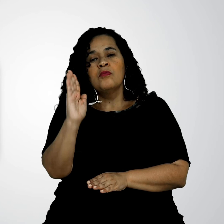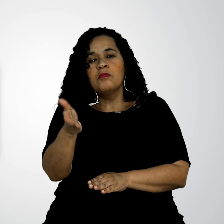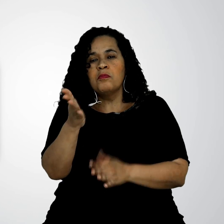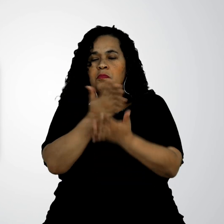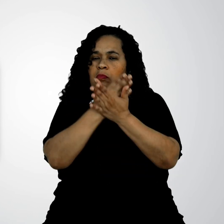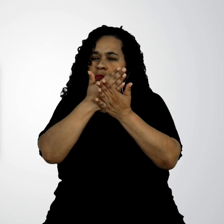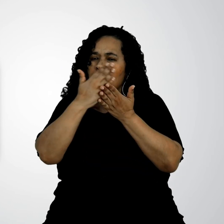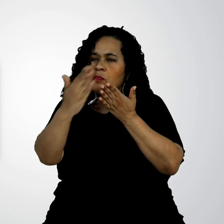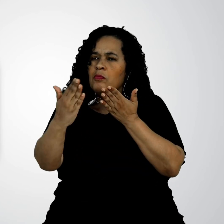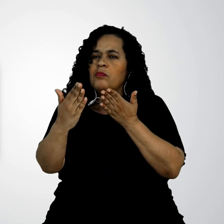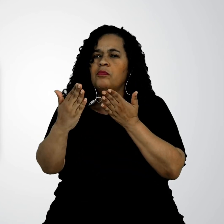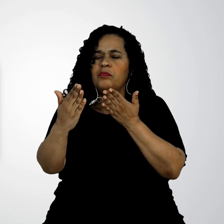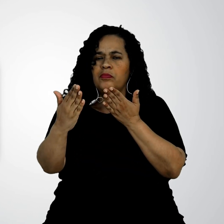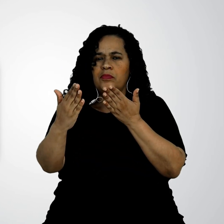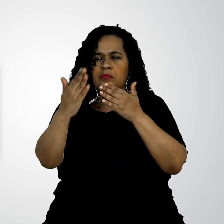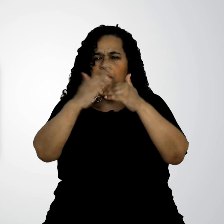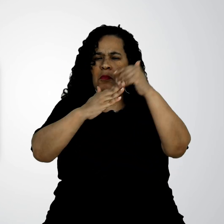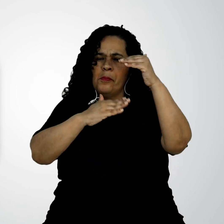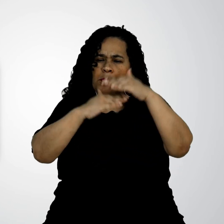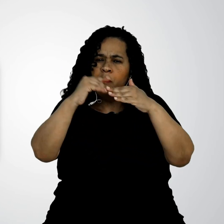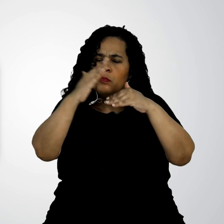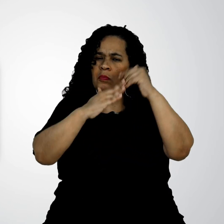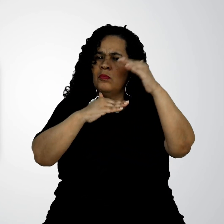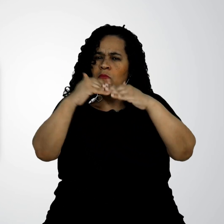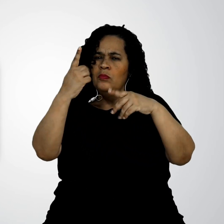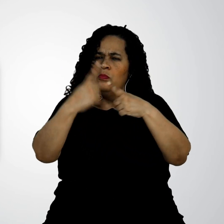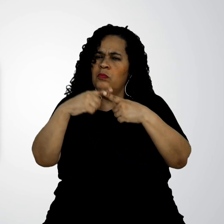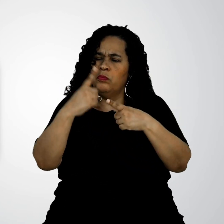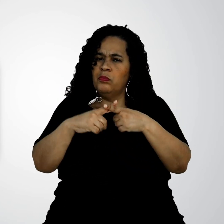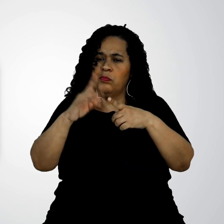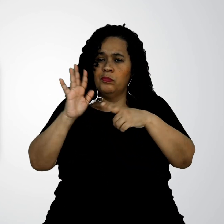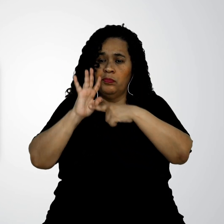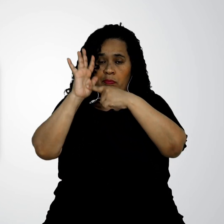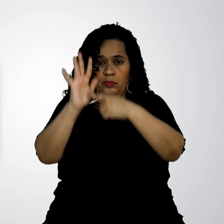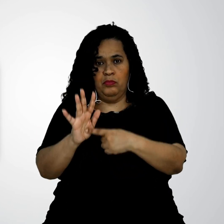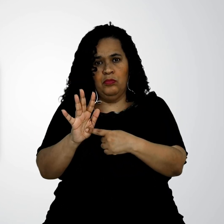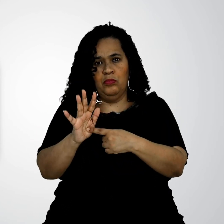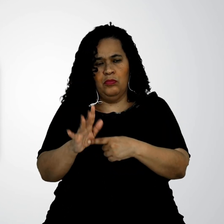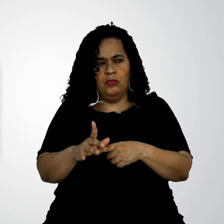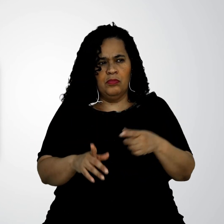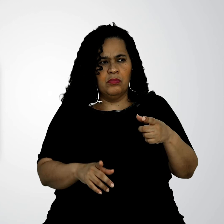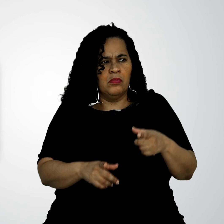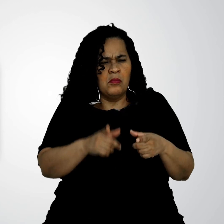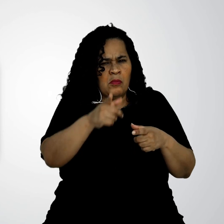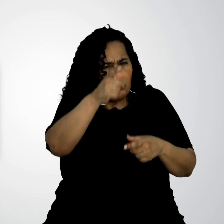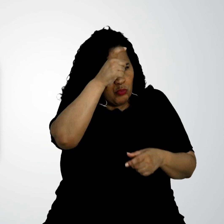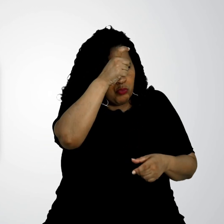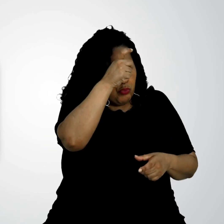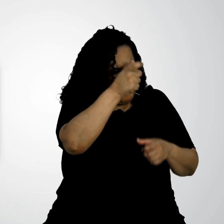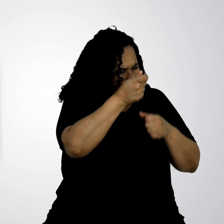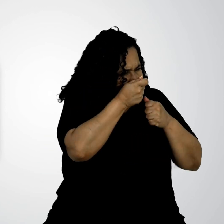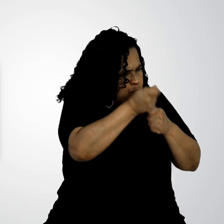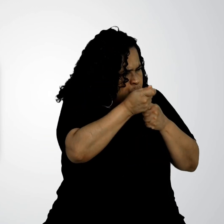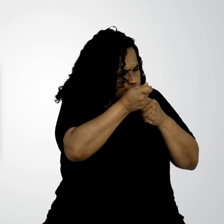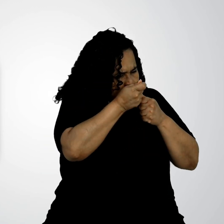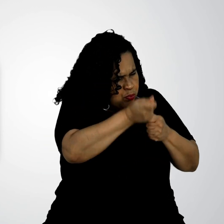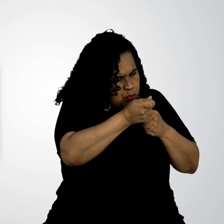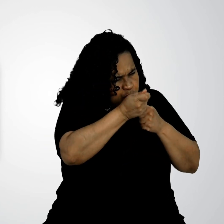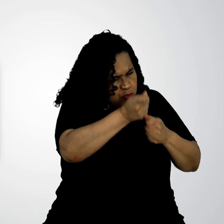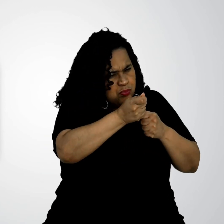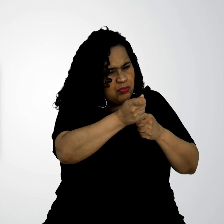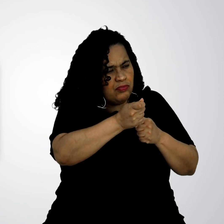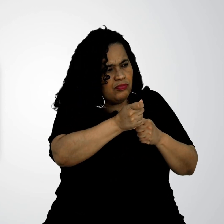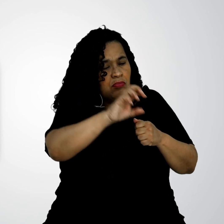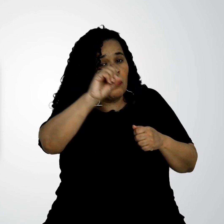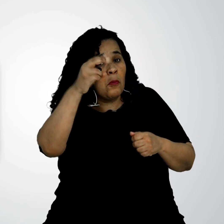a entrar na prática, né? Porque é uma distinção, né, entre você ser tentado e você praticar, né? Então, assim,